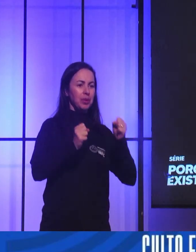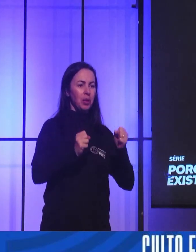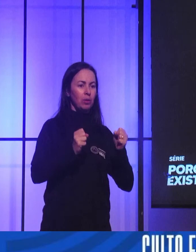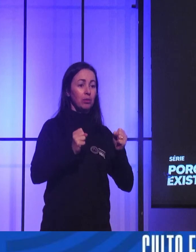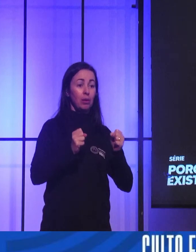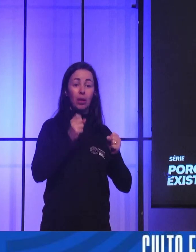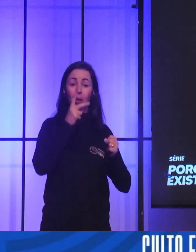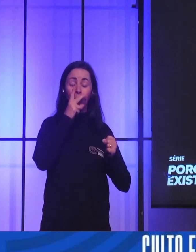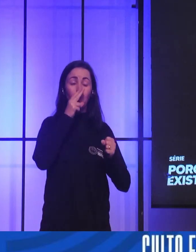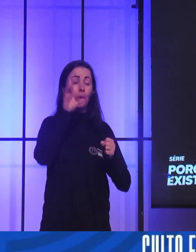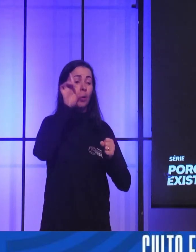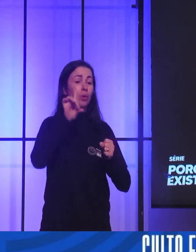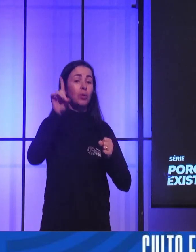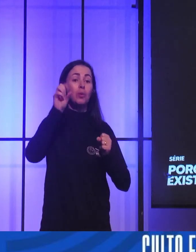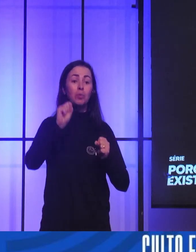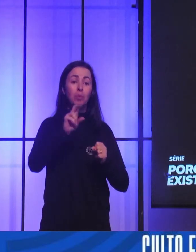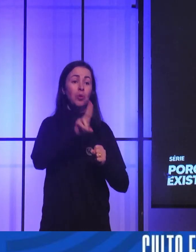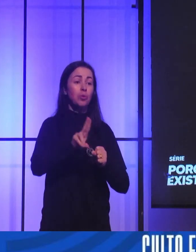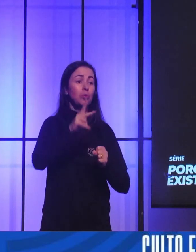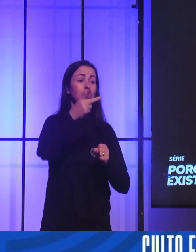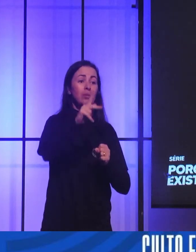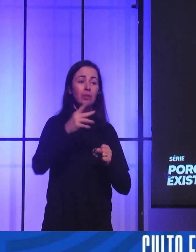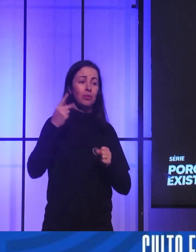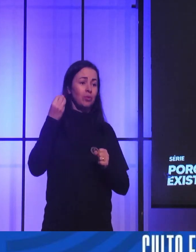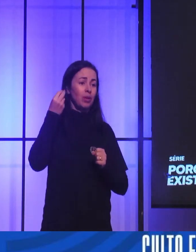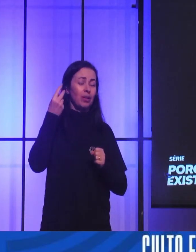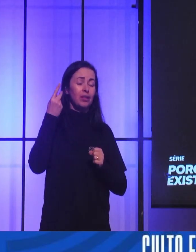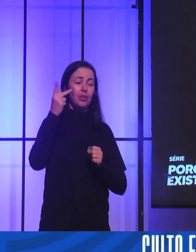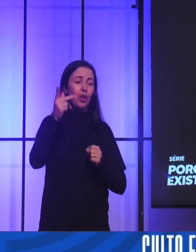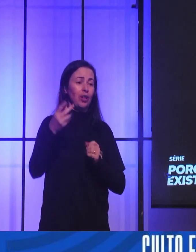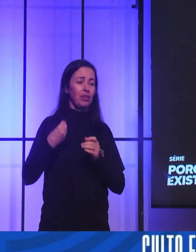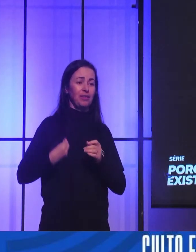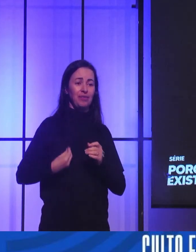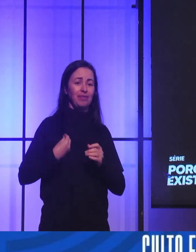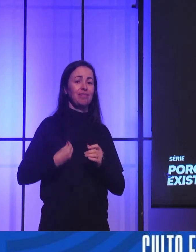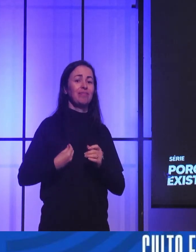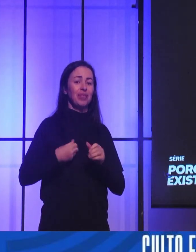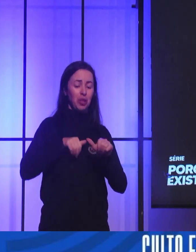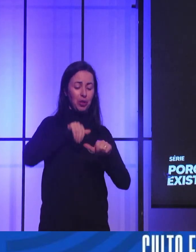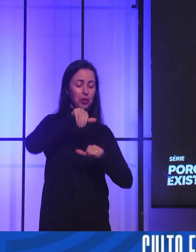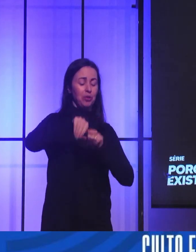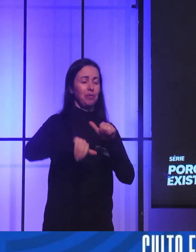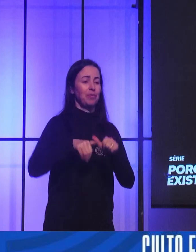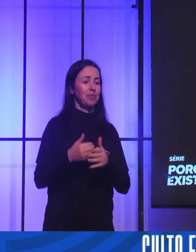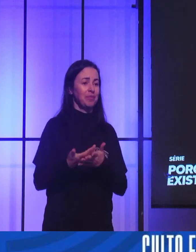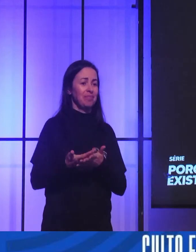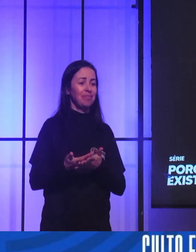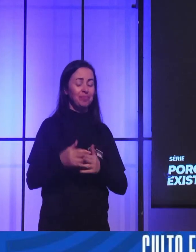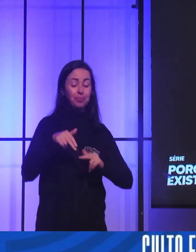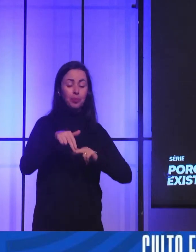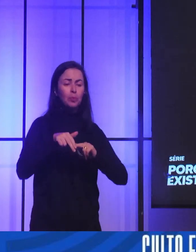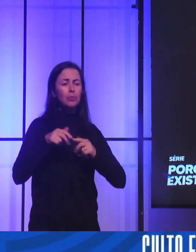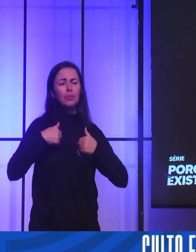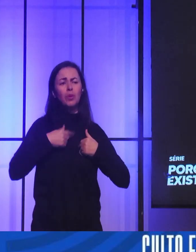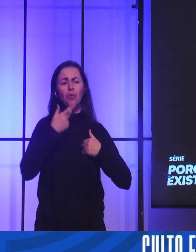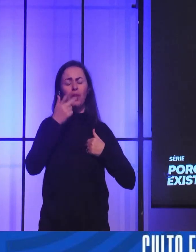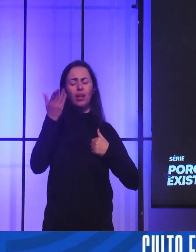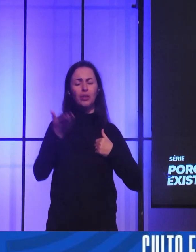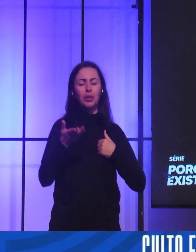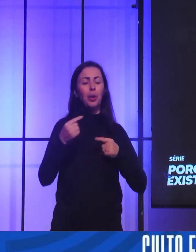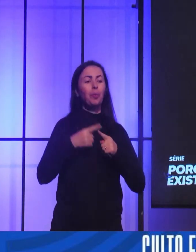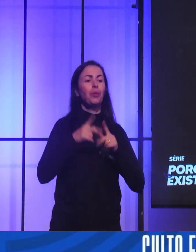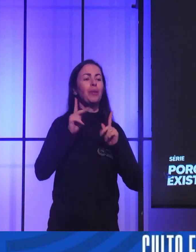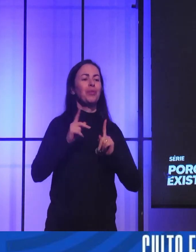Deus pode usá-la. Mas eu sou obrigado a dizer uma coisa, né? As pessoas querem ouvir a